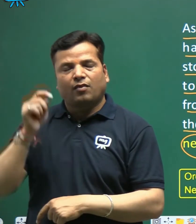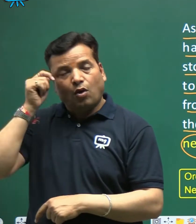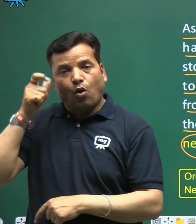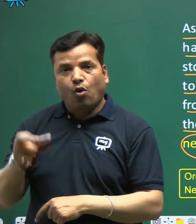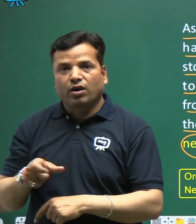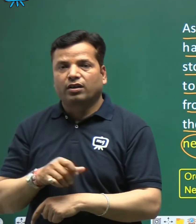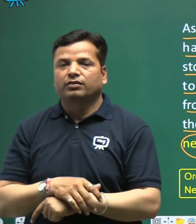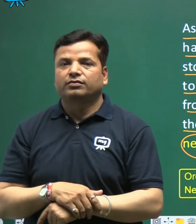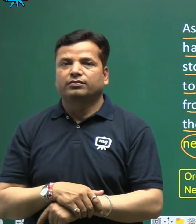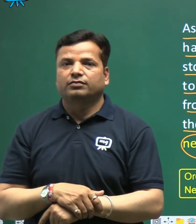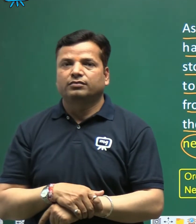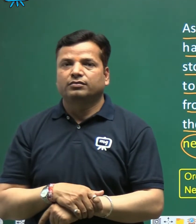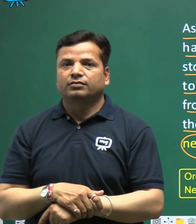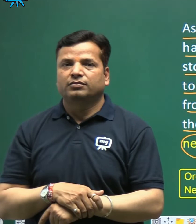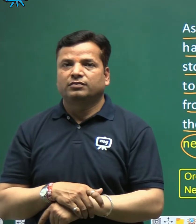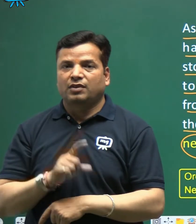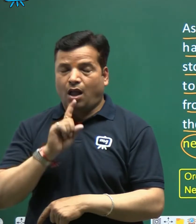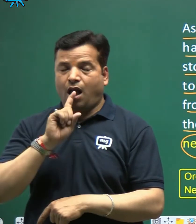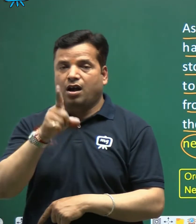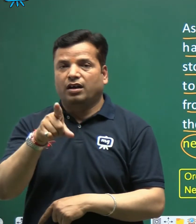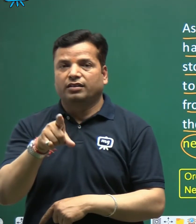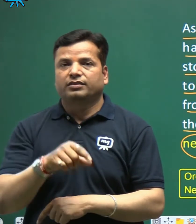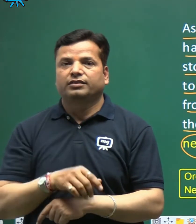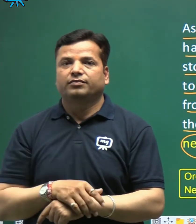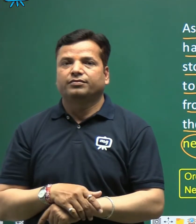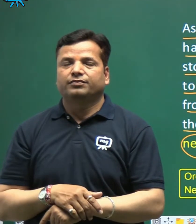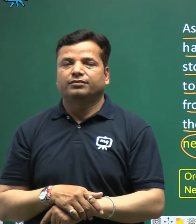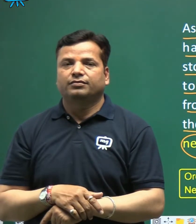order, आदेश देना,